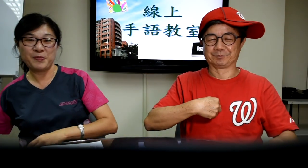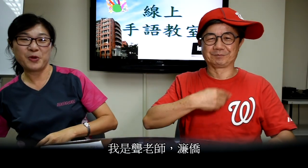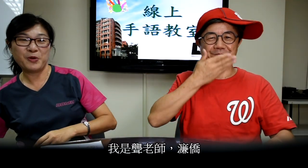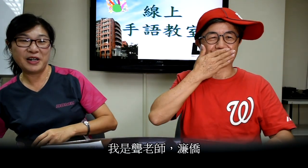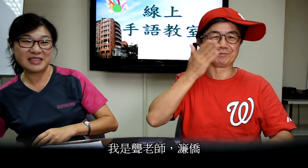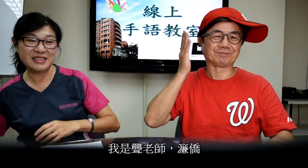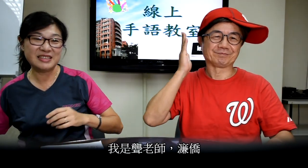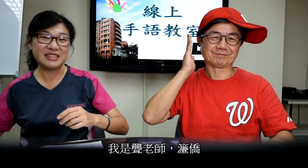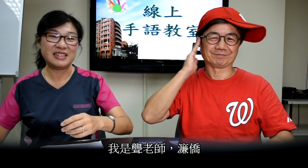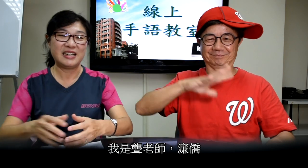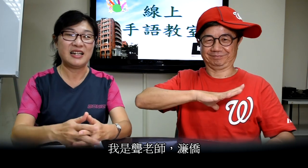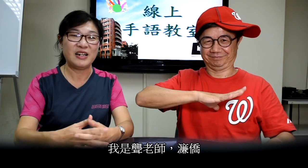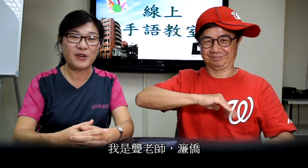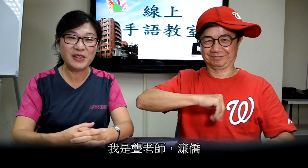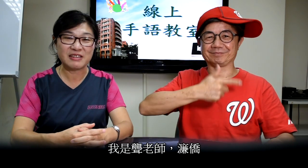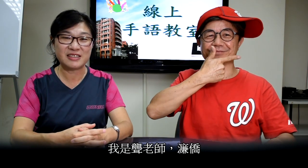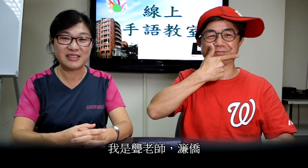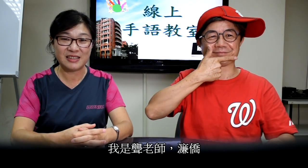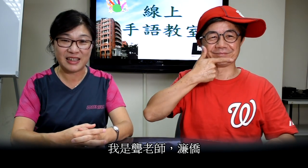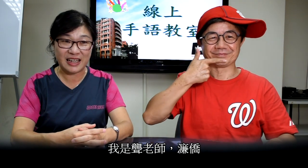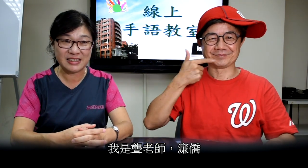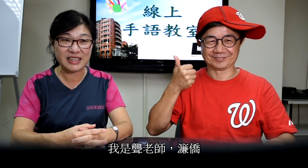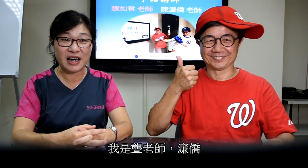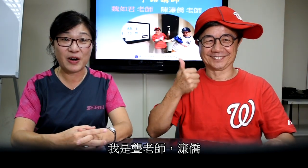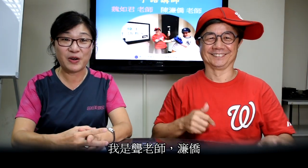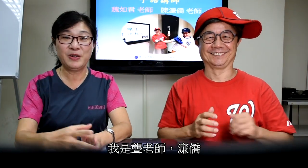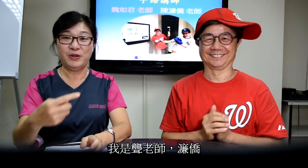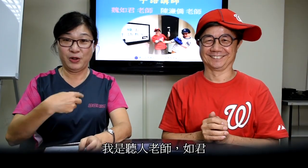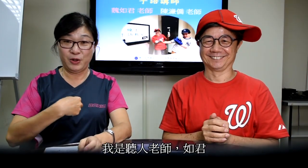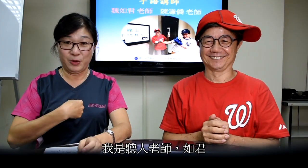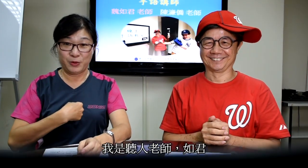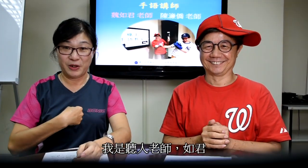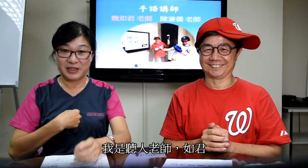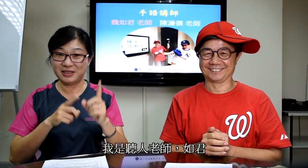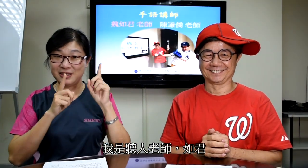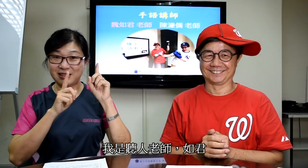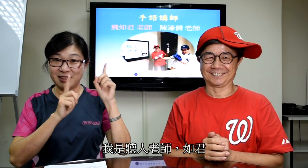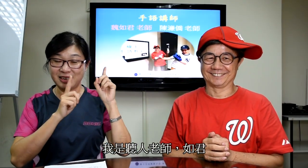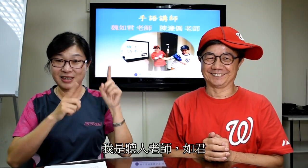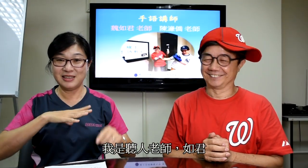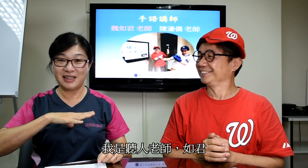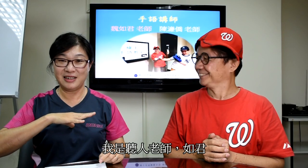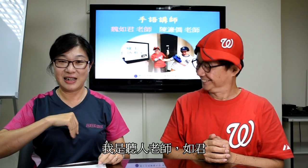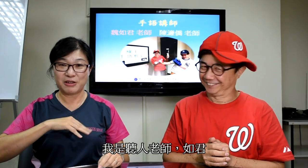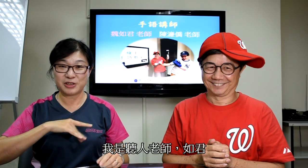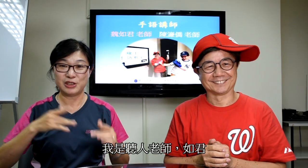我是龙老师连桥，我是听人老师